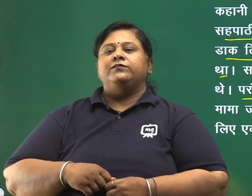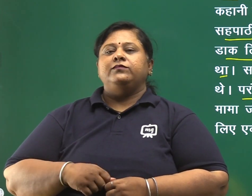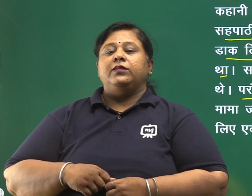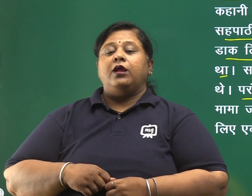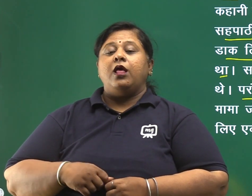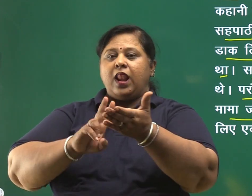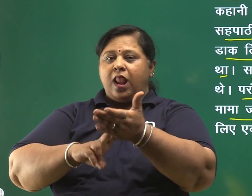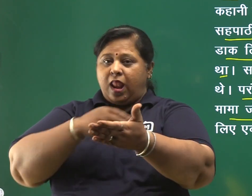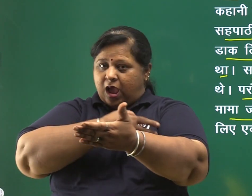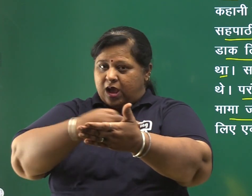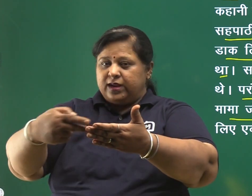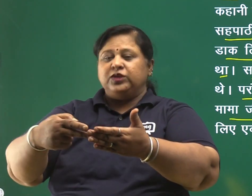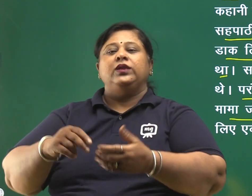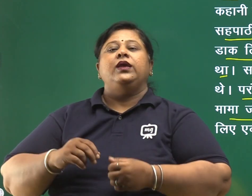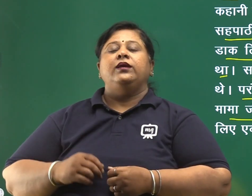नागराजन के